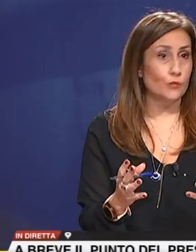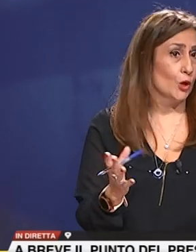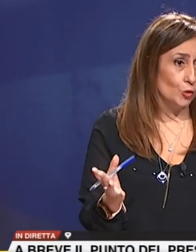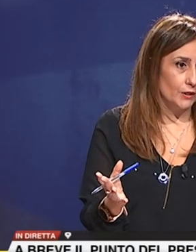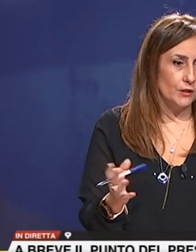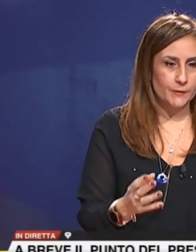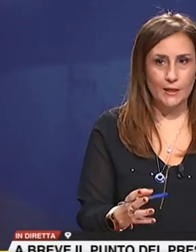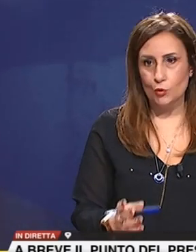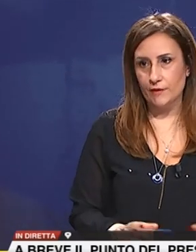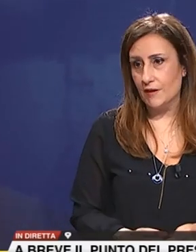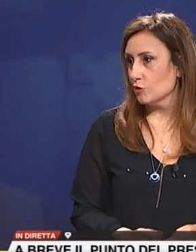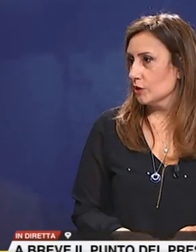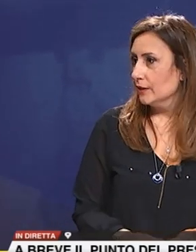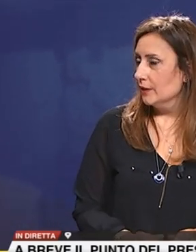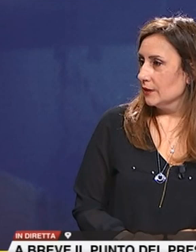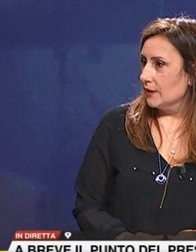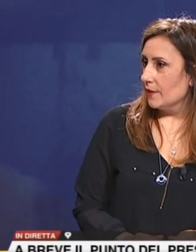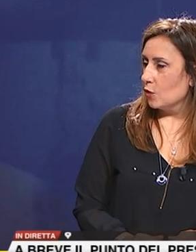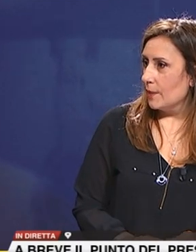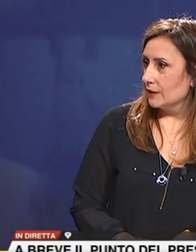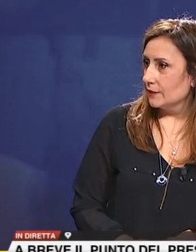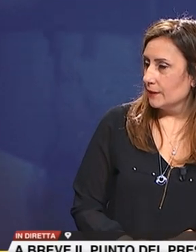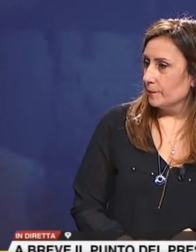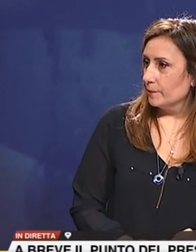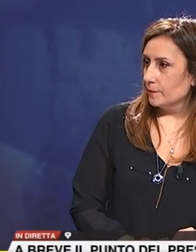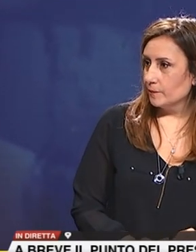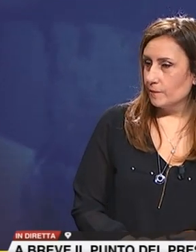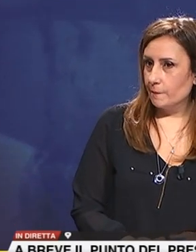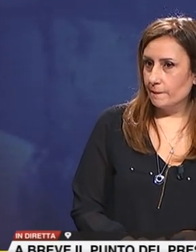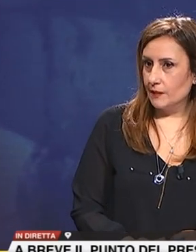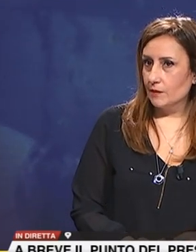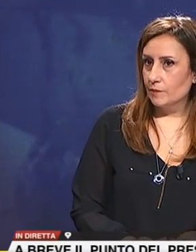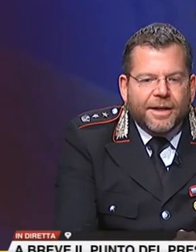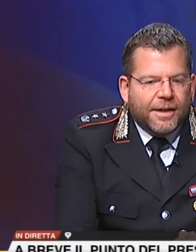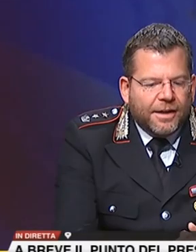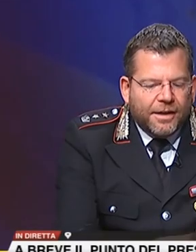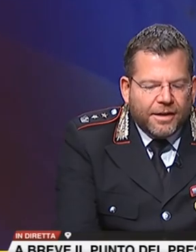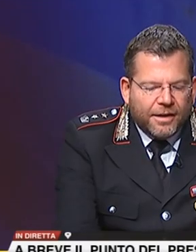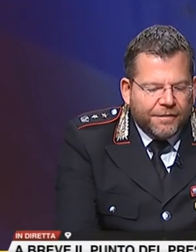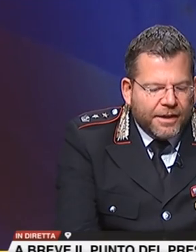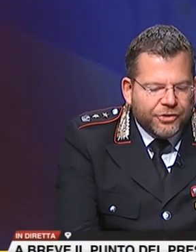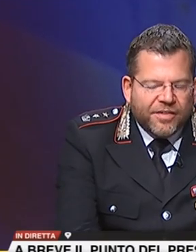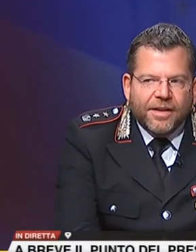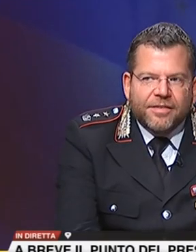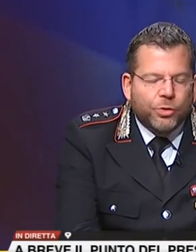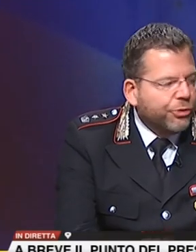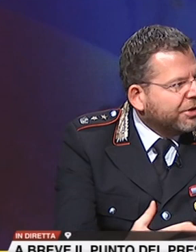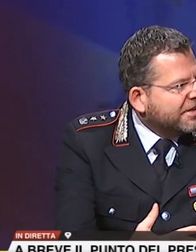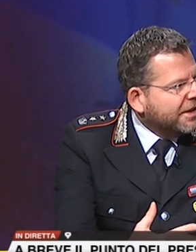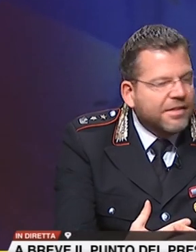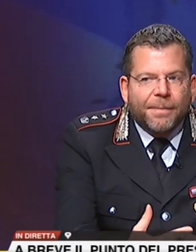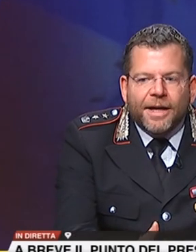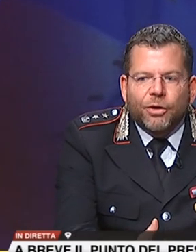arginare questo fenomeno che, ripetiamo, non è facile da combattere. Beh, è fondamentale che le varie agenzie e le